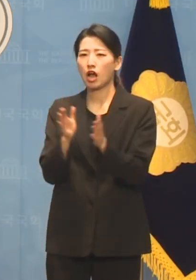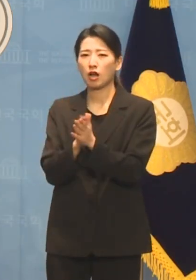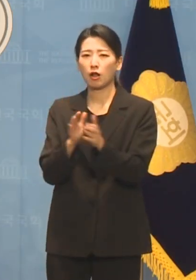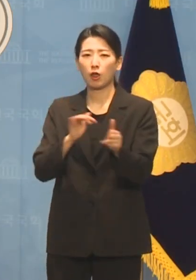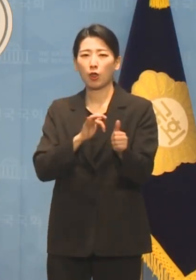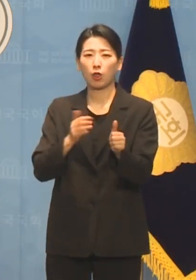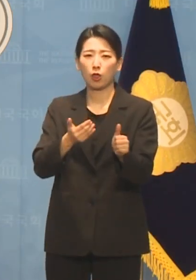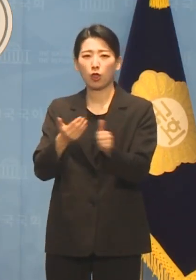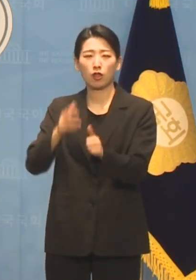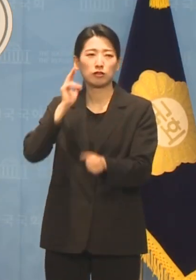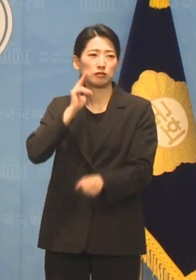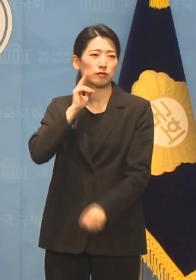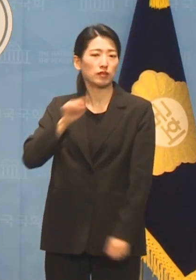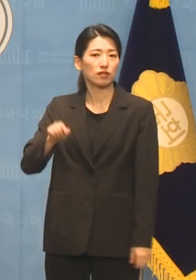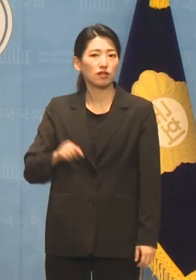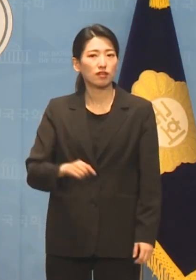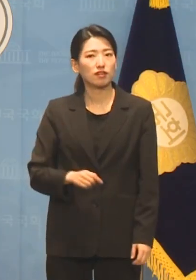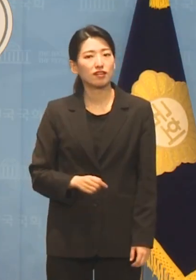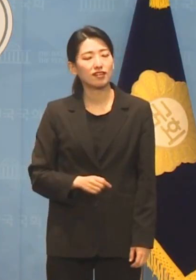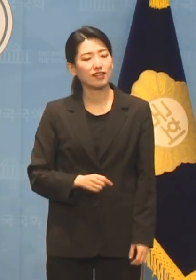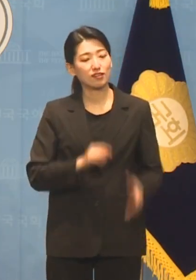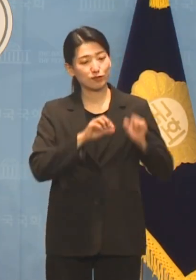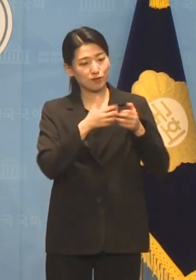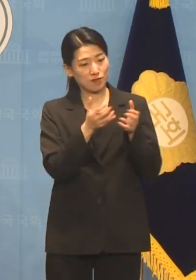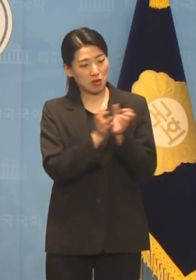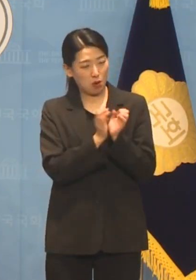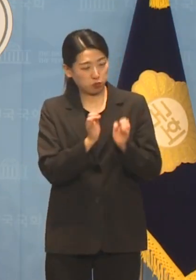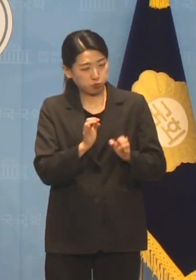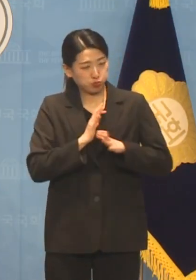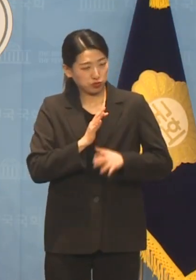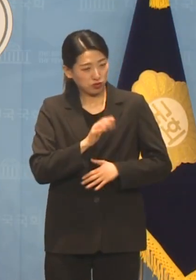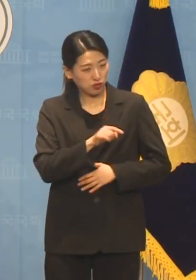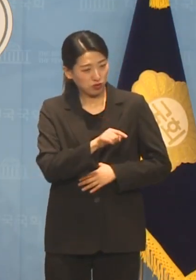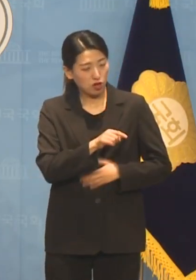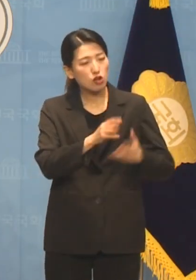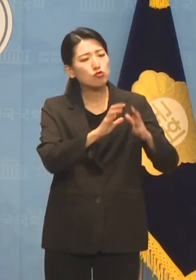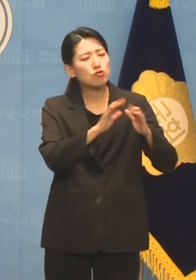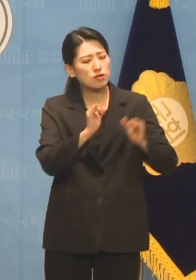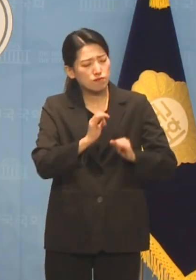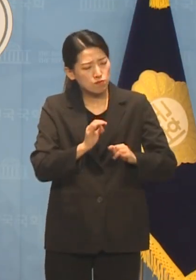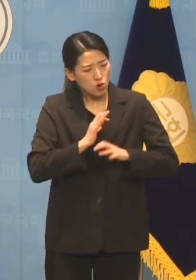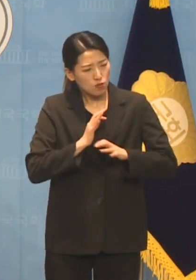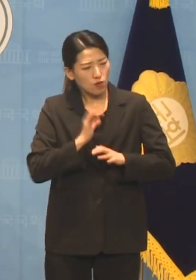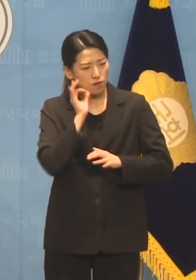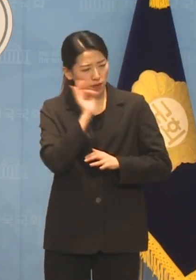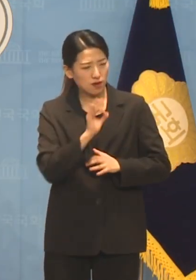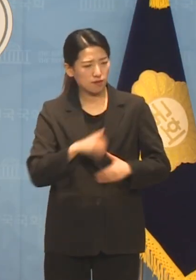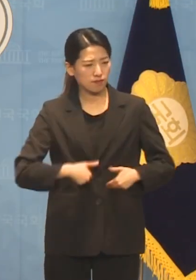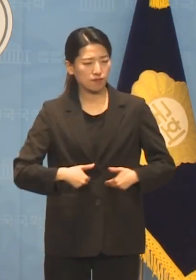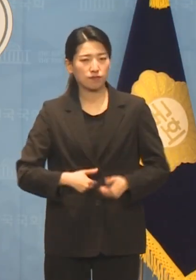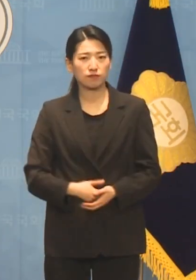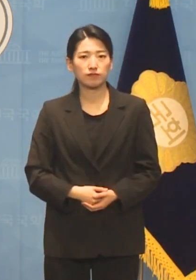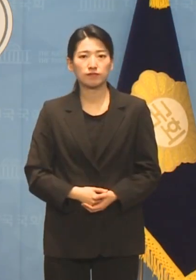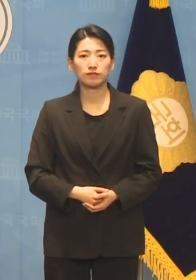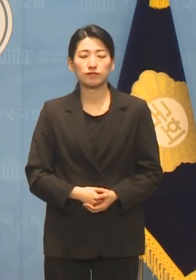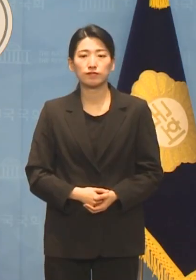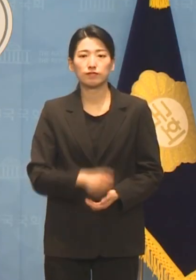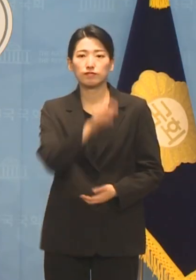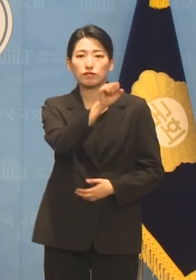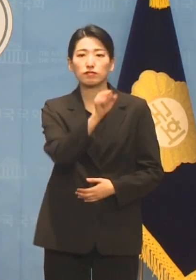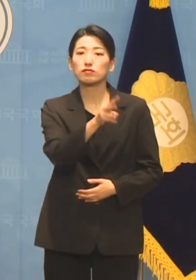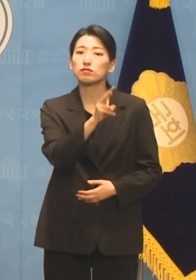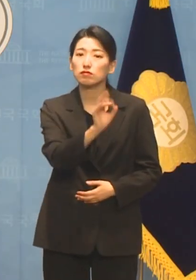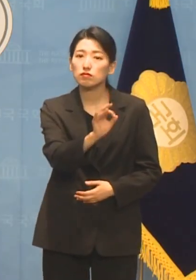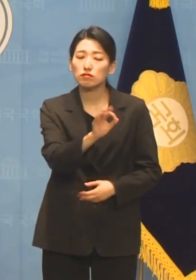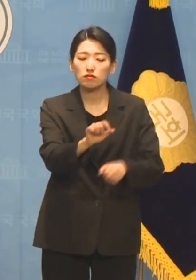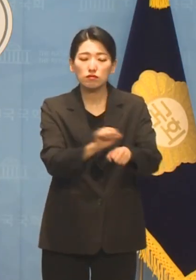상황입니다. 국민의힘이 두려운 것은 국민이어야 됩니다. 그리고 명태균 특검뿐만 아니라 특검을